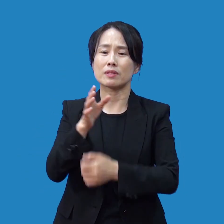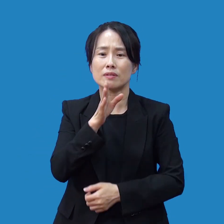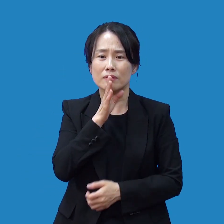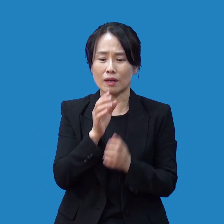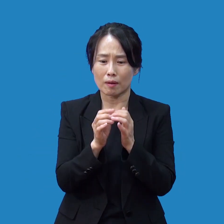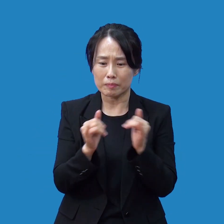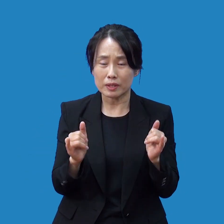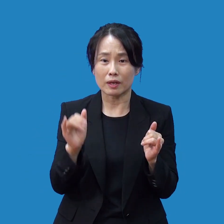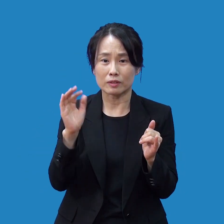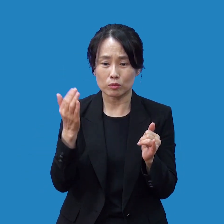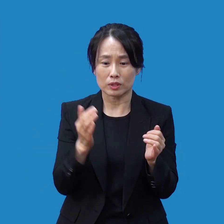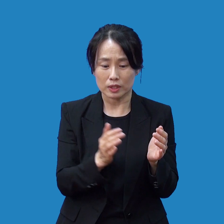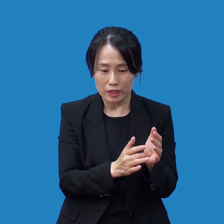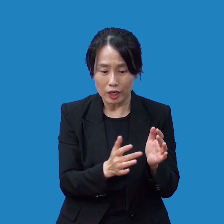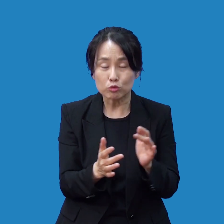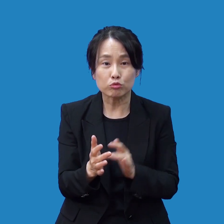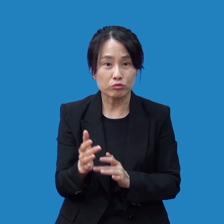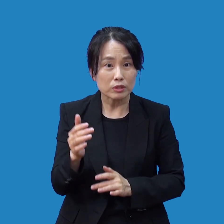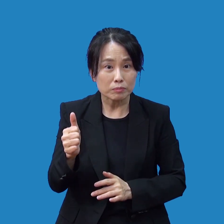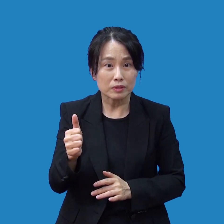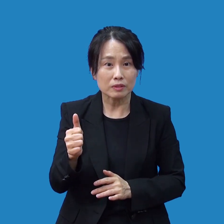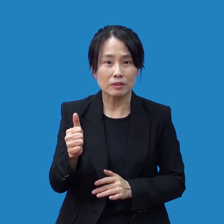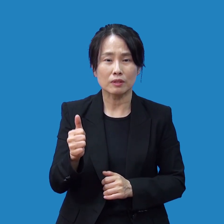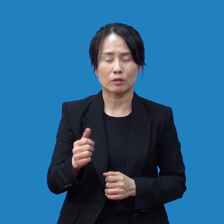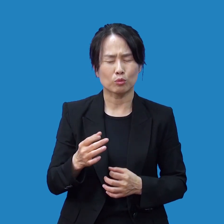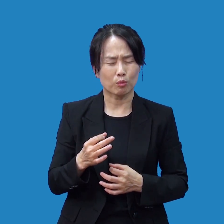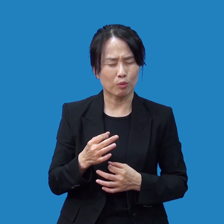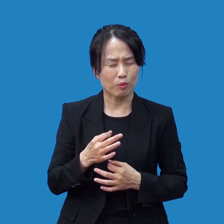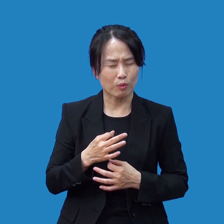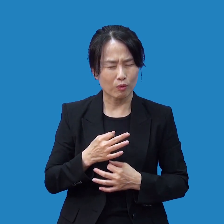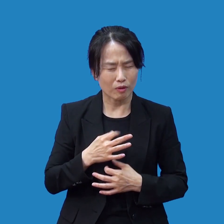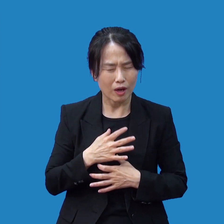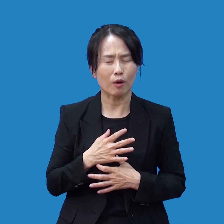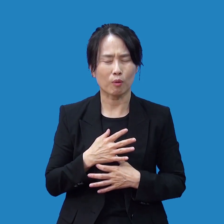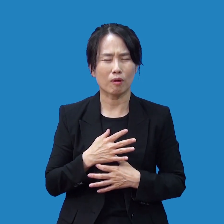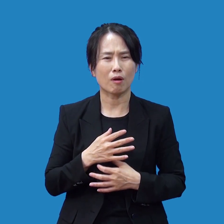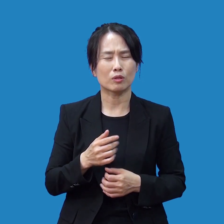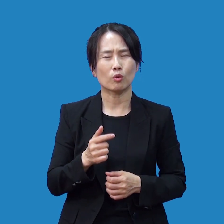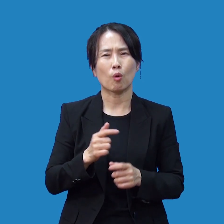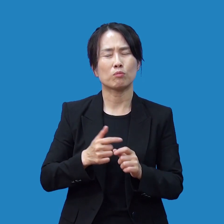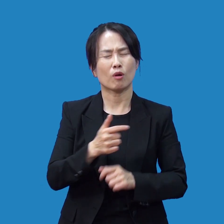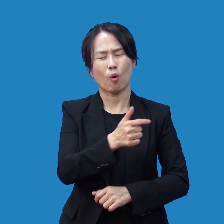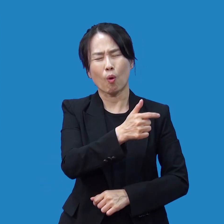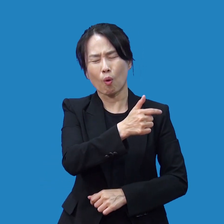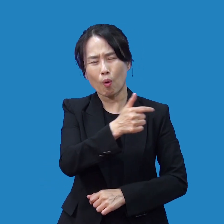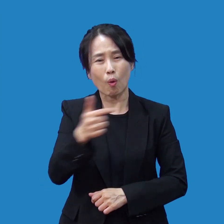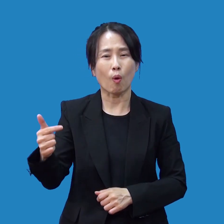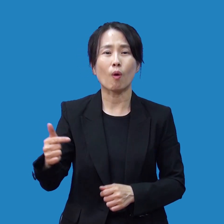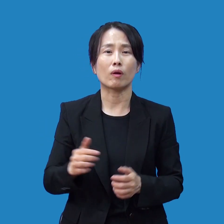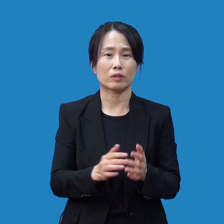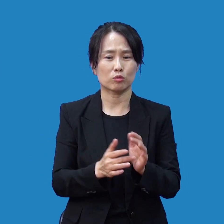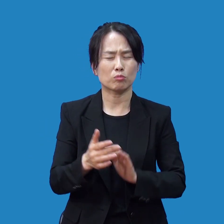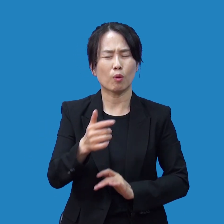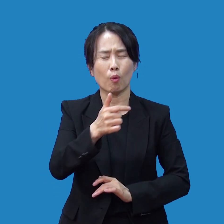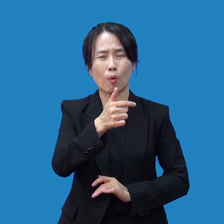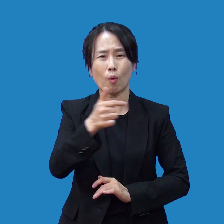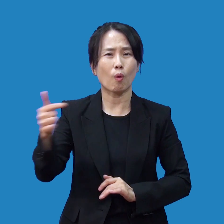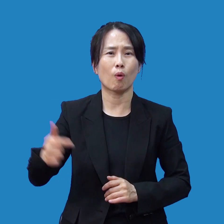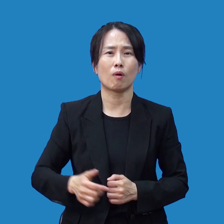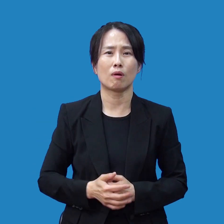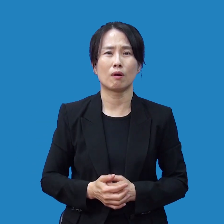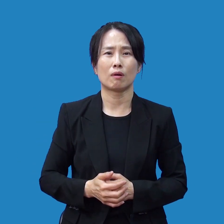되신 예수님, 얼마나 놀라운 분이시겠습니까? 얼마나 크신 분이시겠습니까?